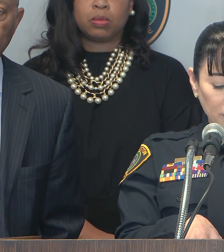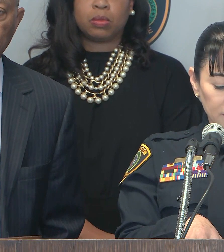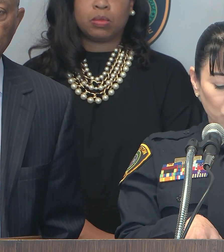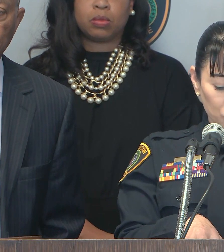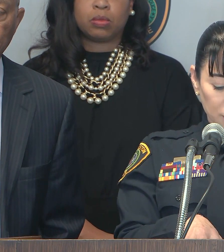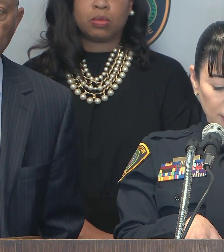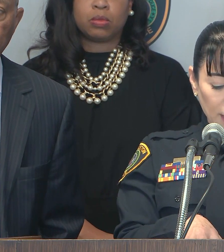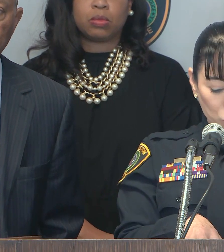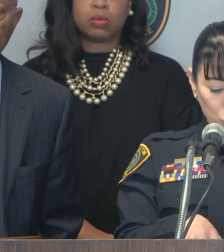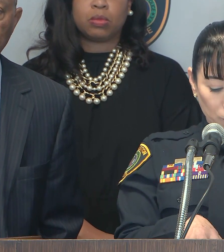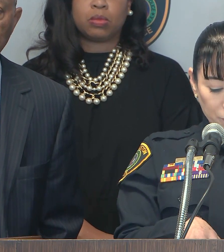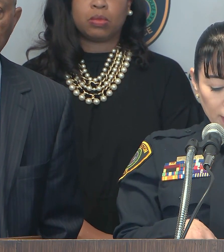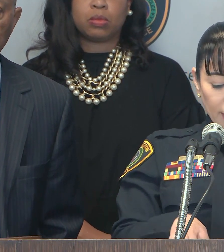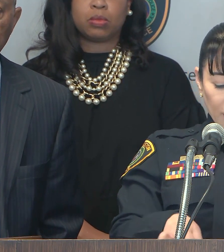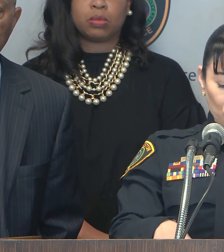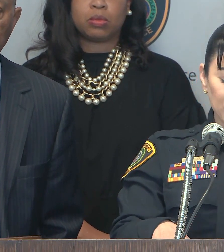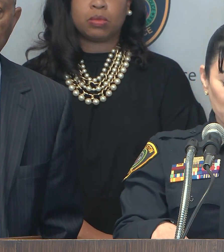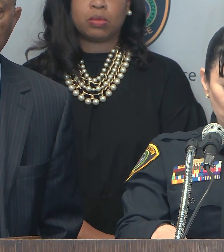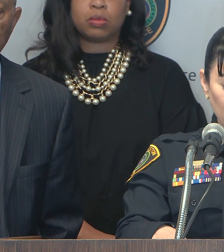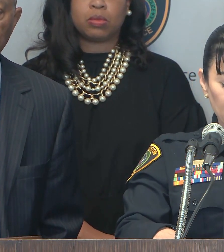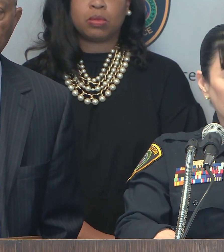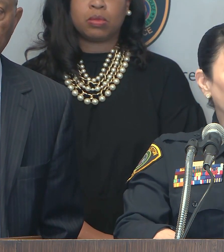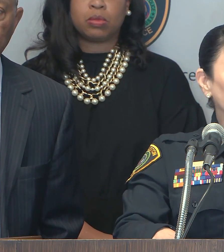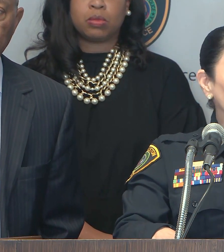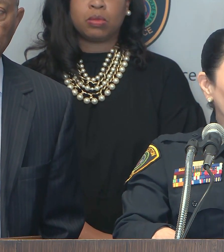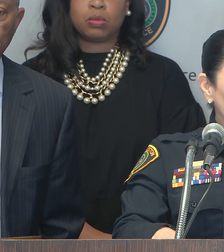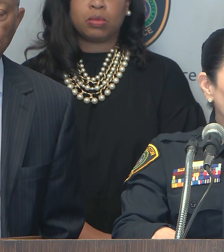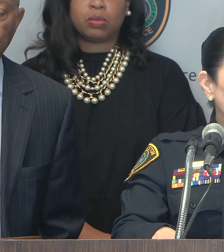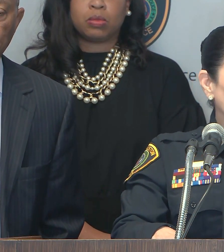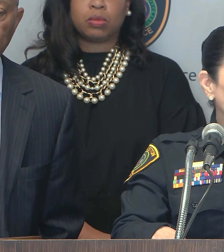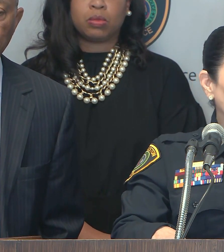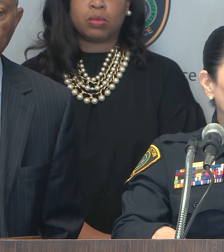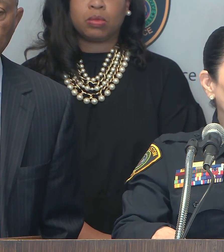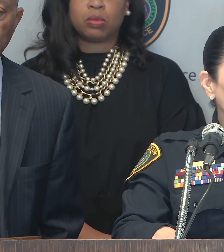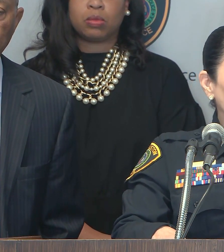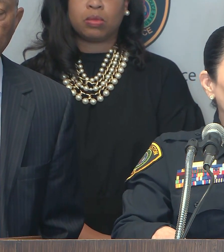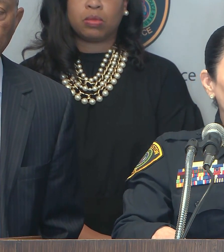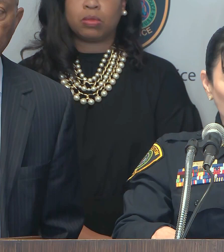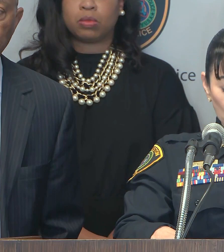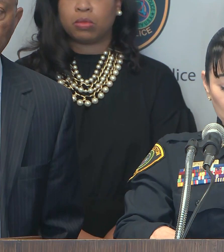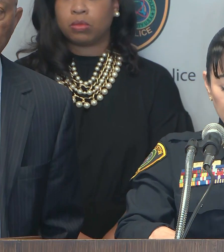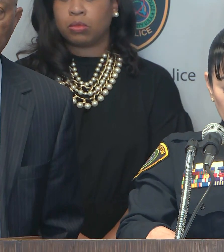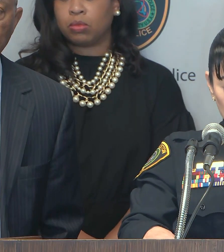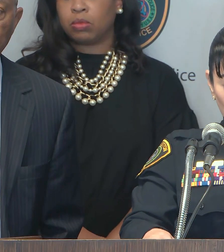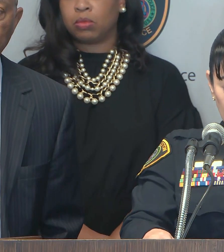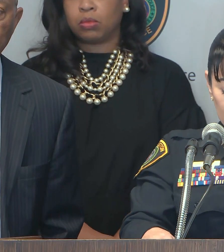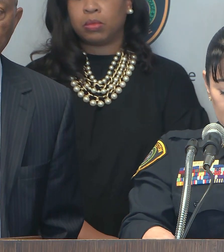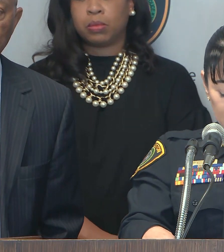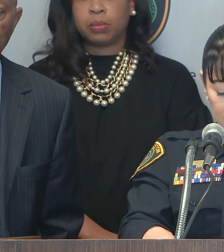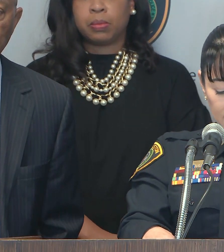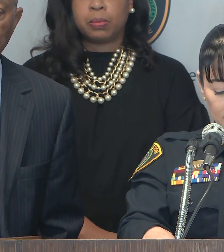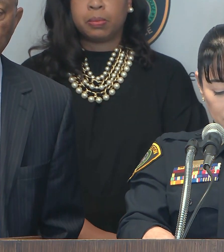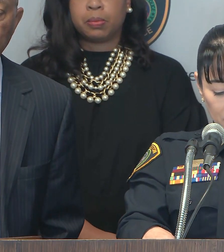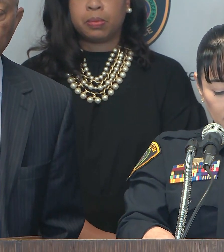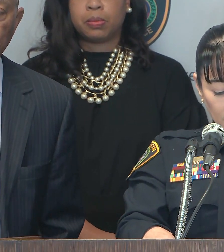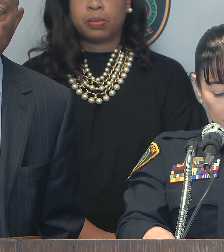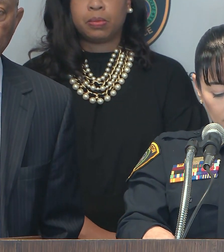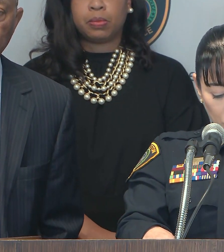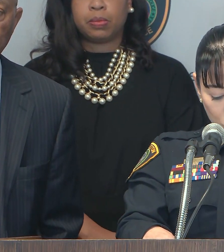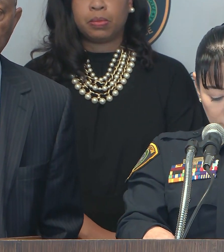instantes domésticos de abuso. Ellos ayudan a obtener recursos para la persona que